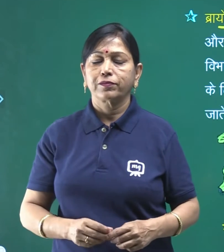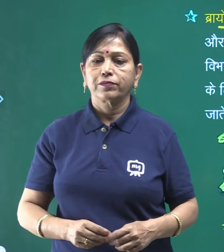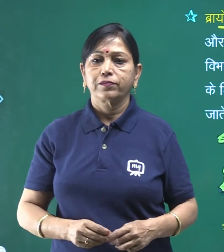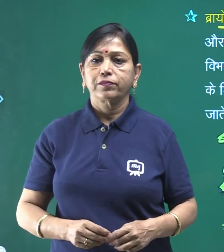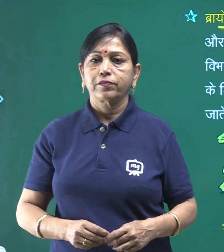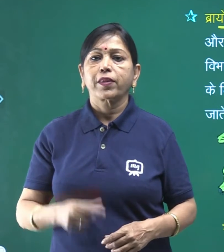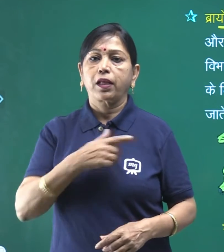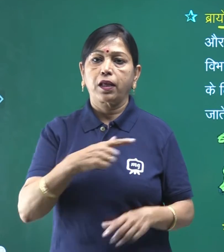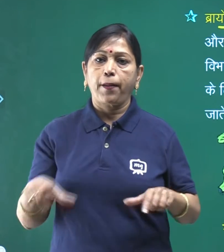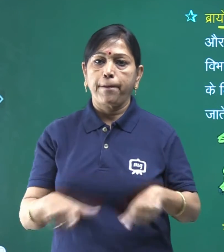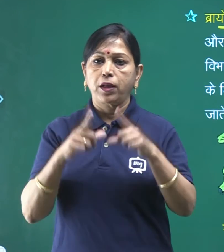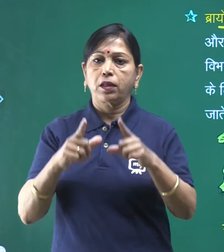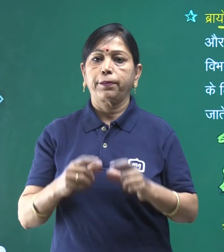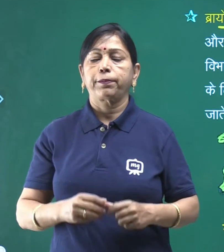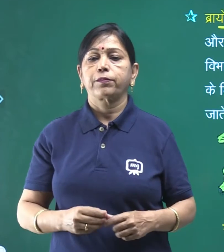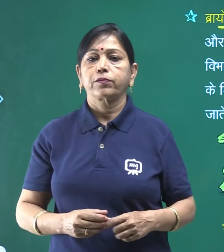ये पादप